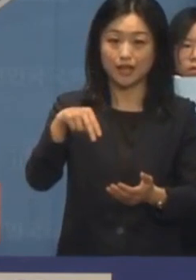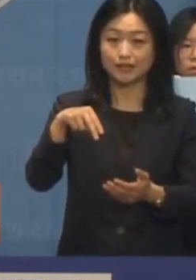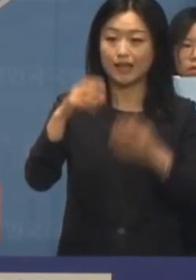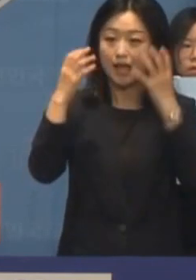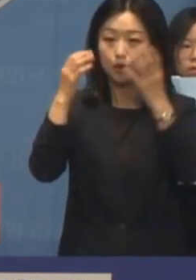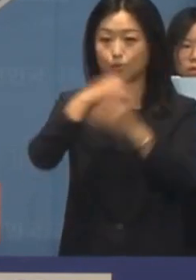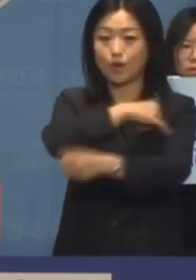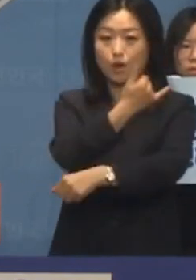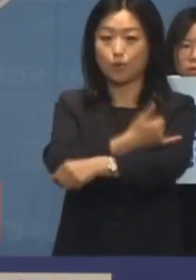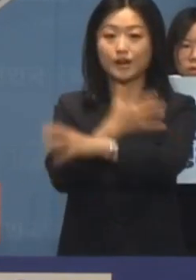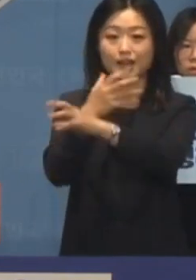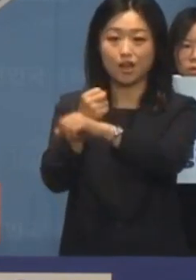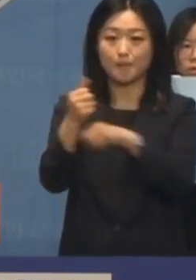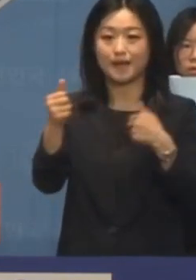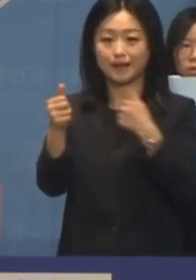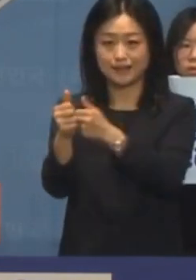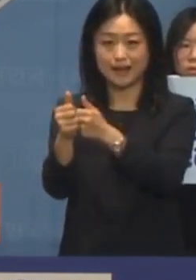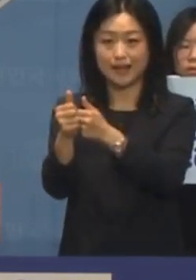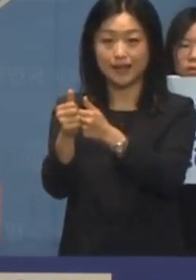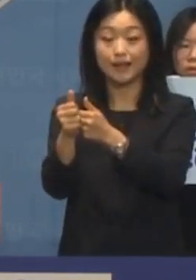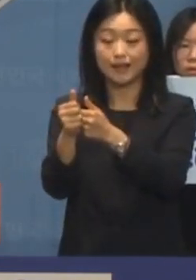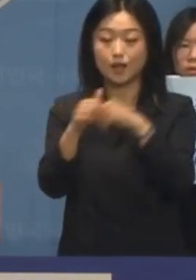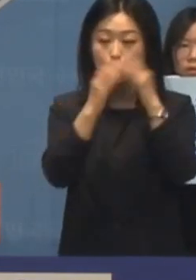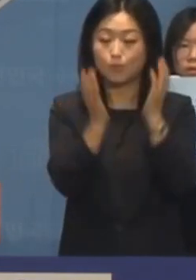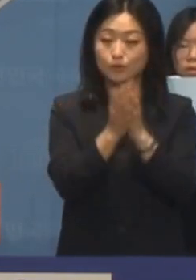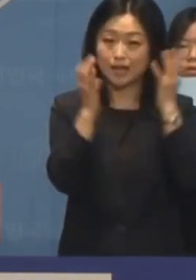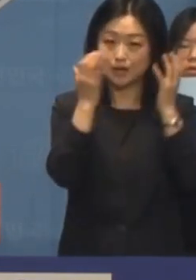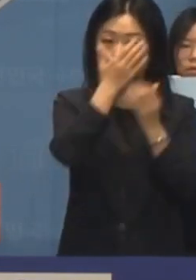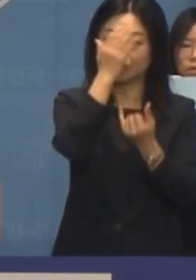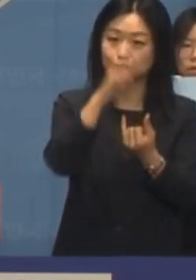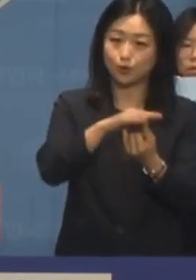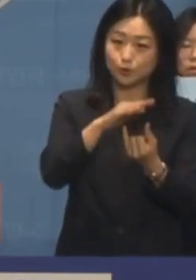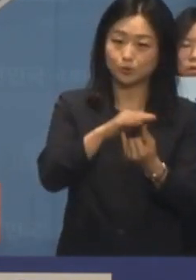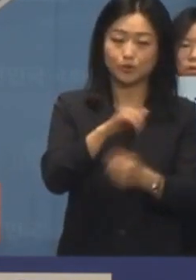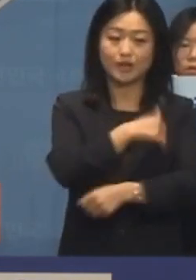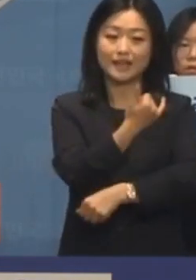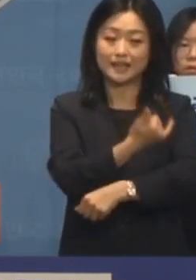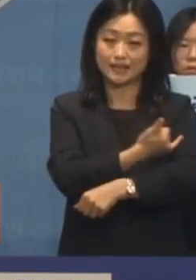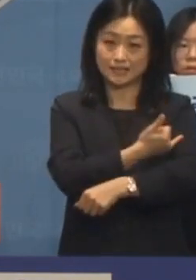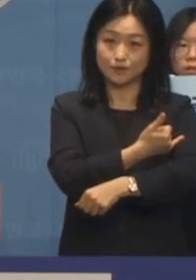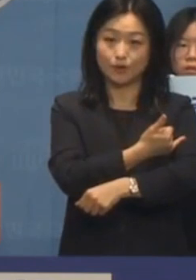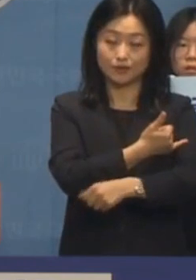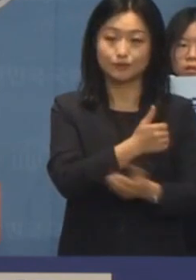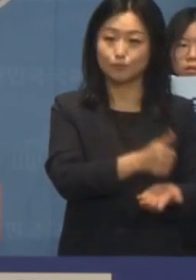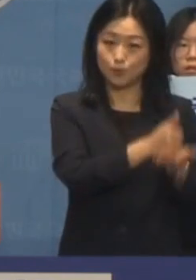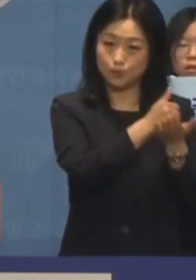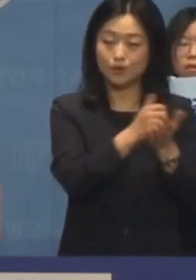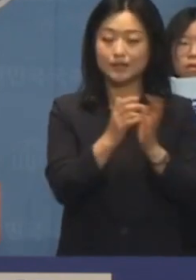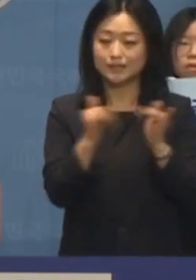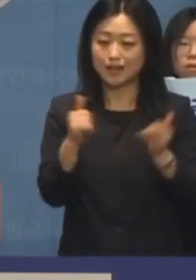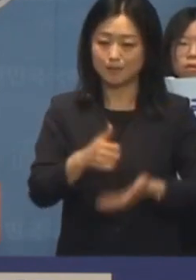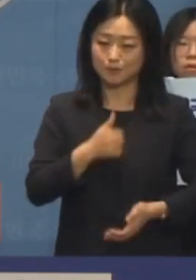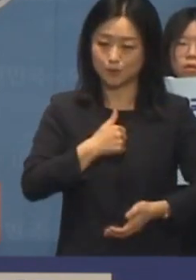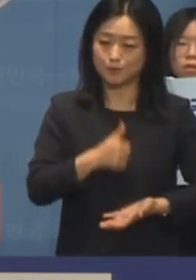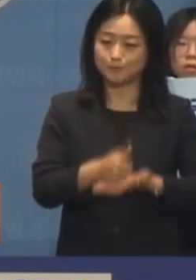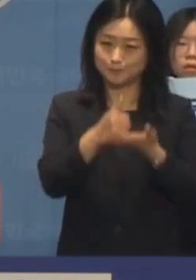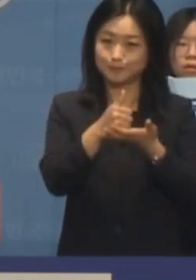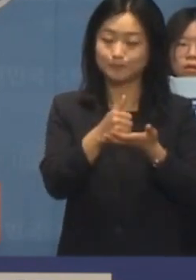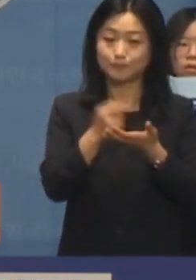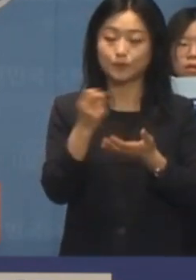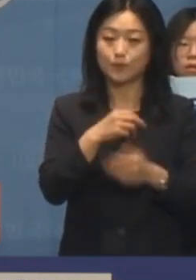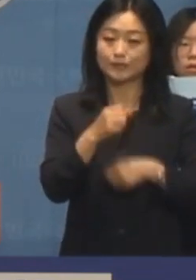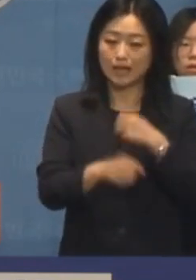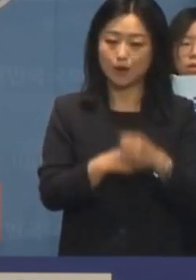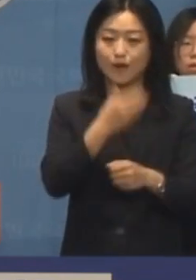권리에 관한 협약을 기반으로 모든 아동과 청소년의 인간으로서의 존엄과 가치를 실현하면서